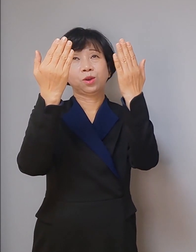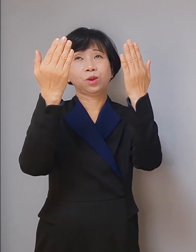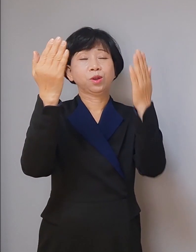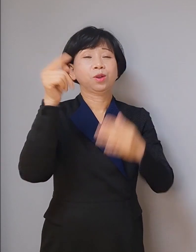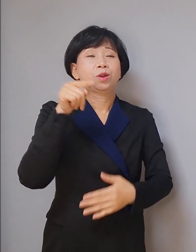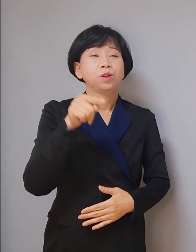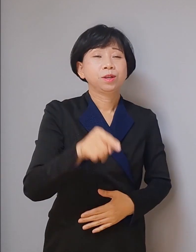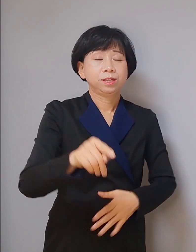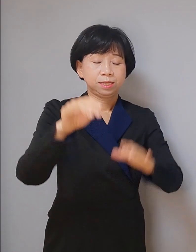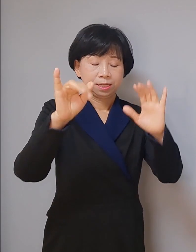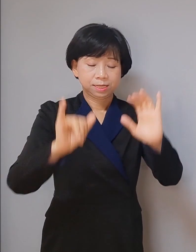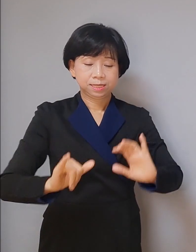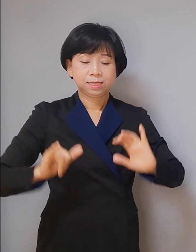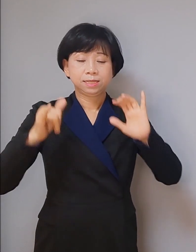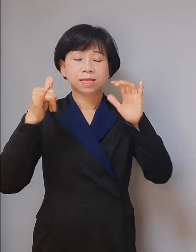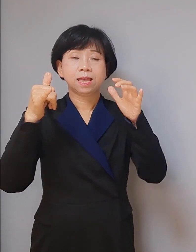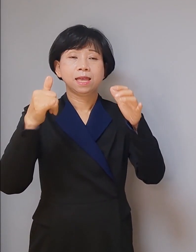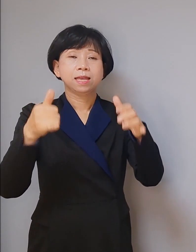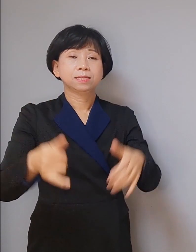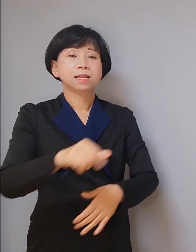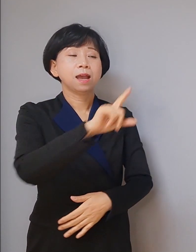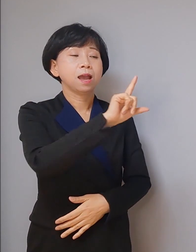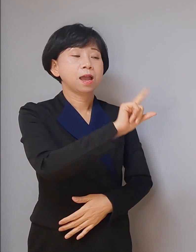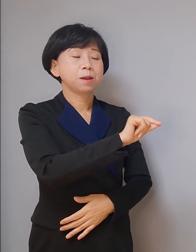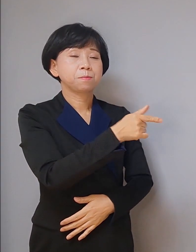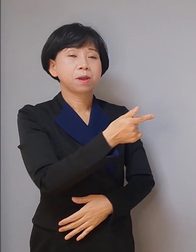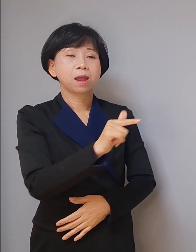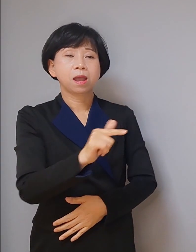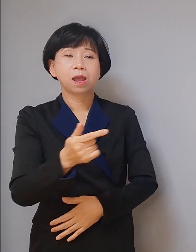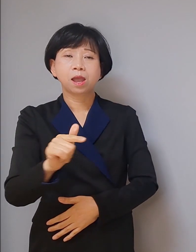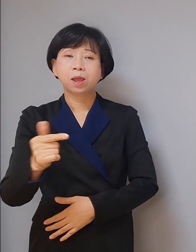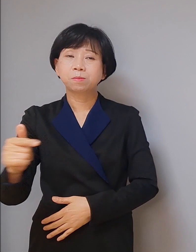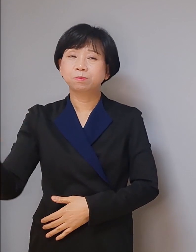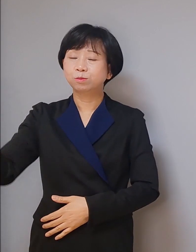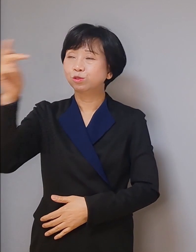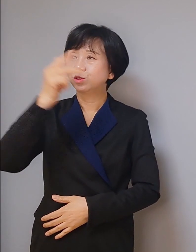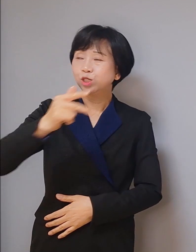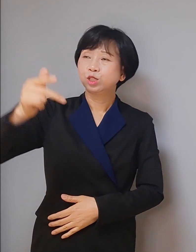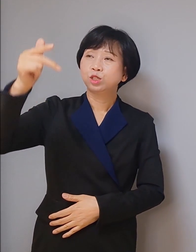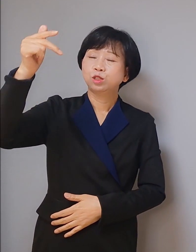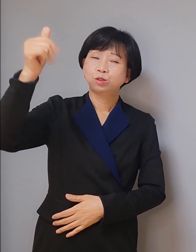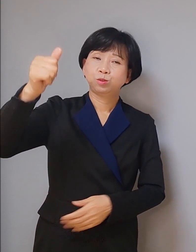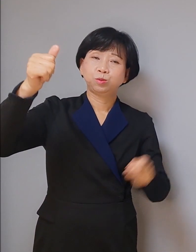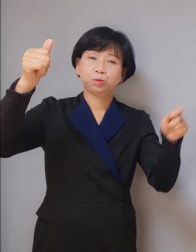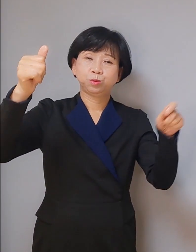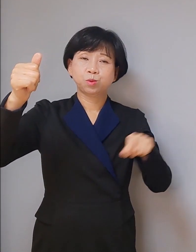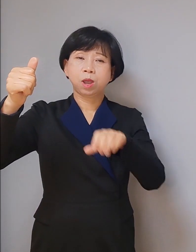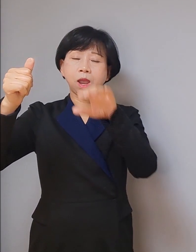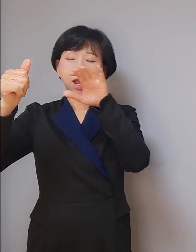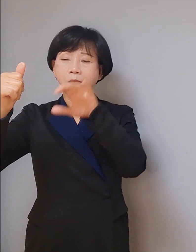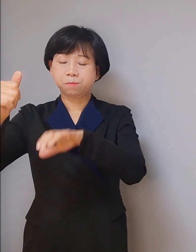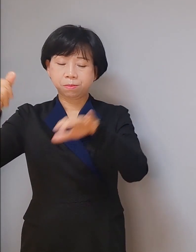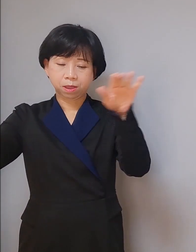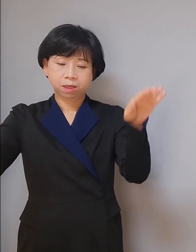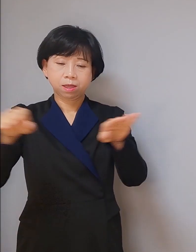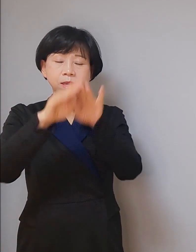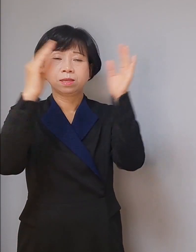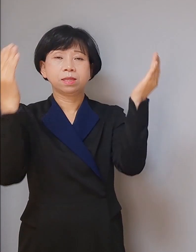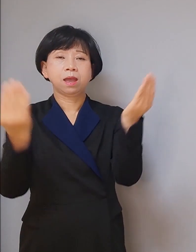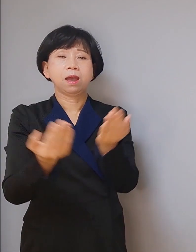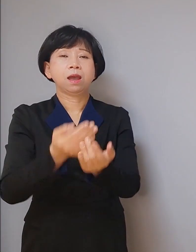바쳐 이 세상 만물이 주